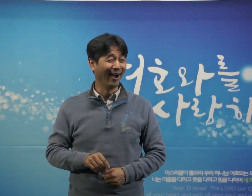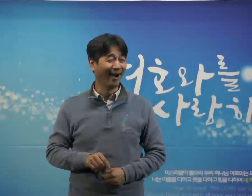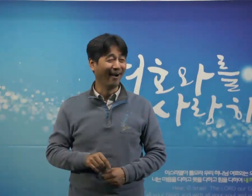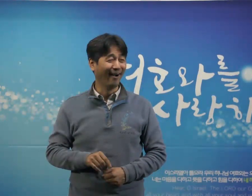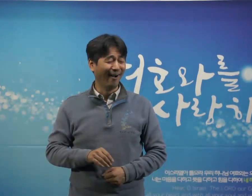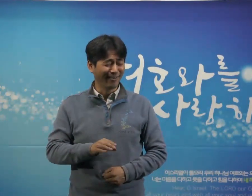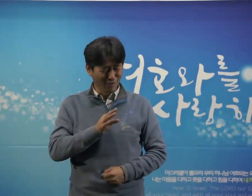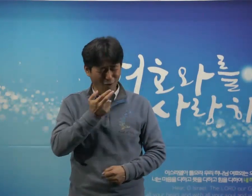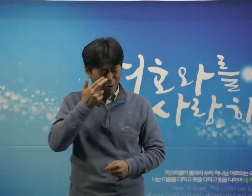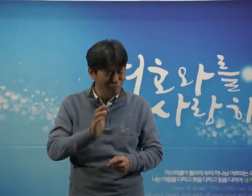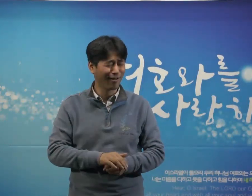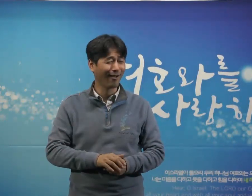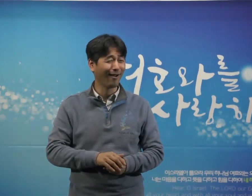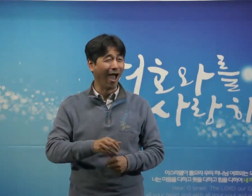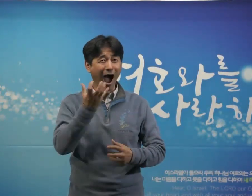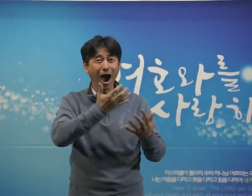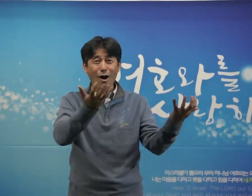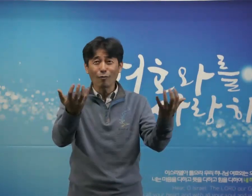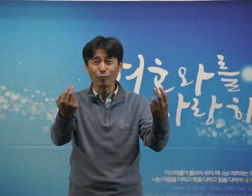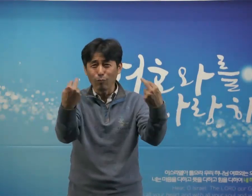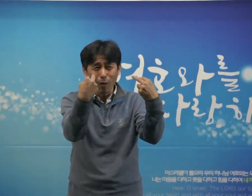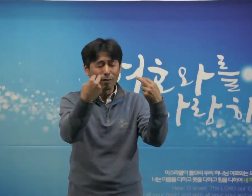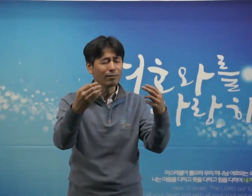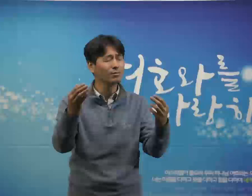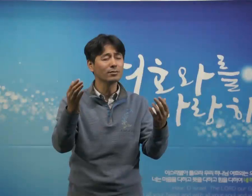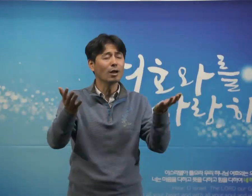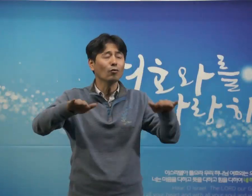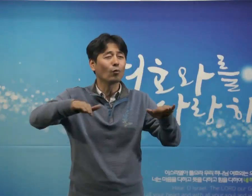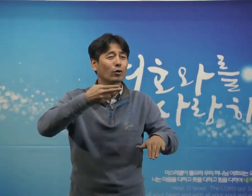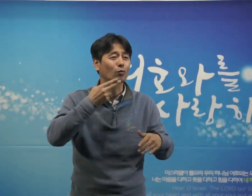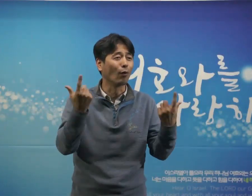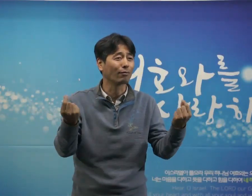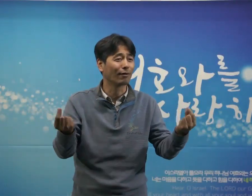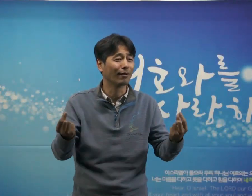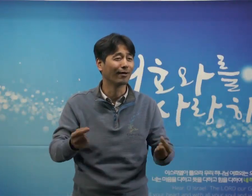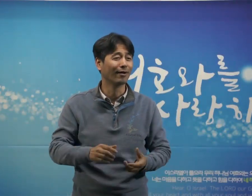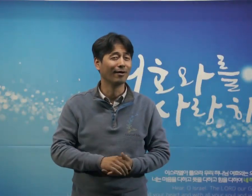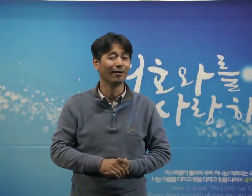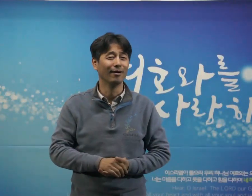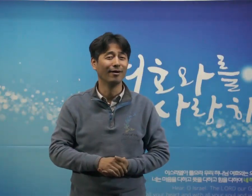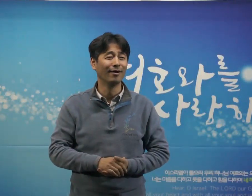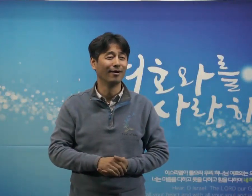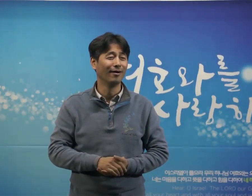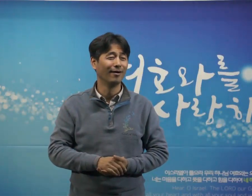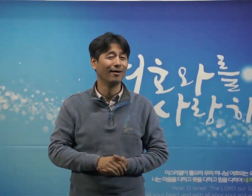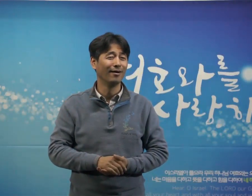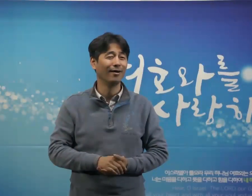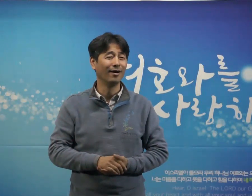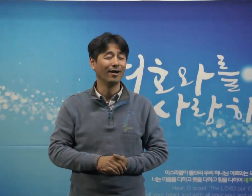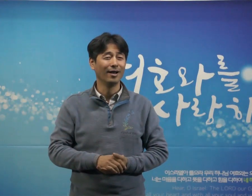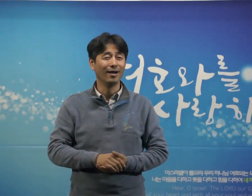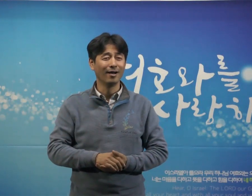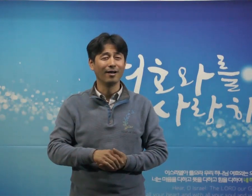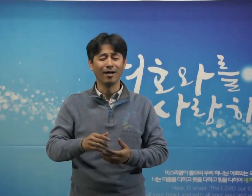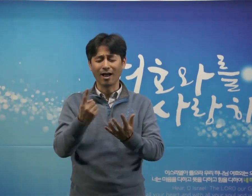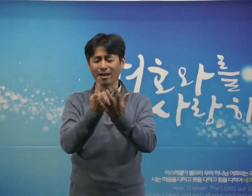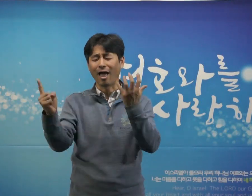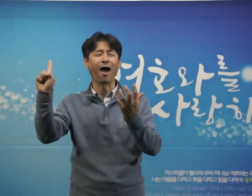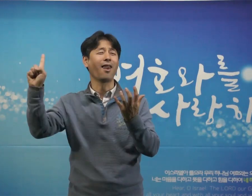구분짓지 못하는 부류가 바로 청각장애입니다. 모든 사람들이 봤을 때 동일한 모습을